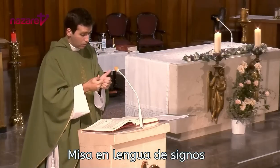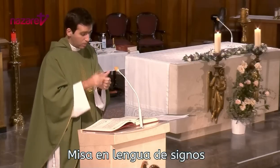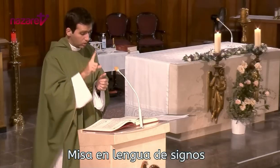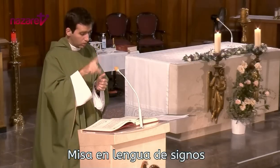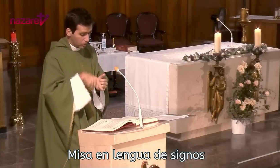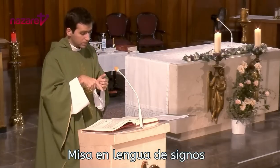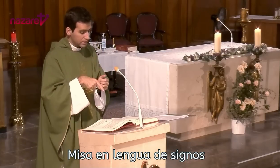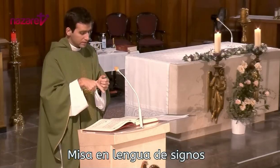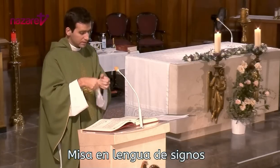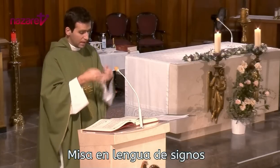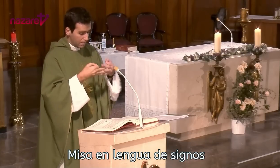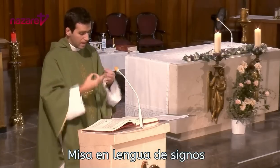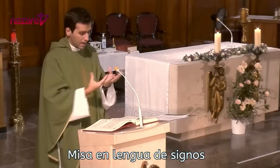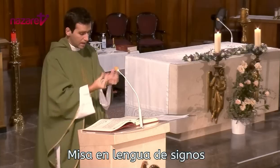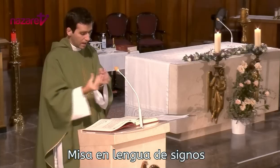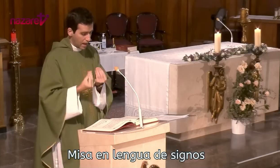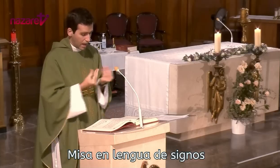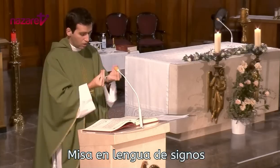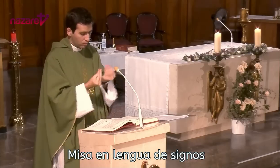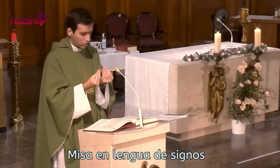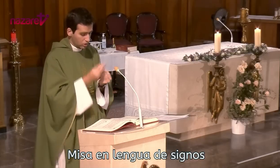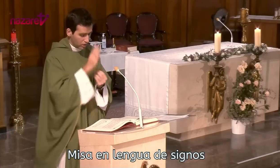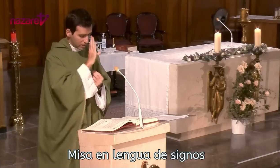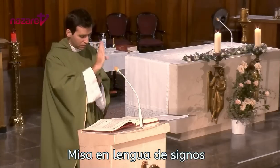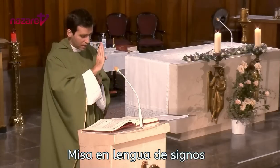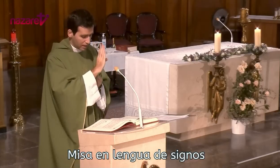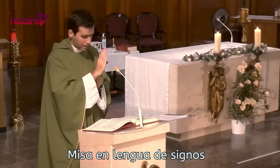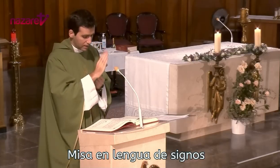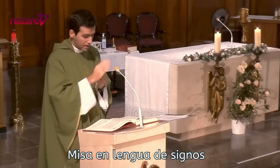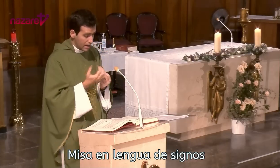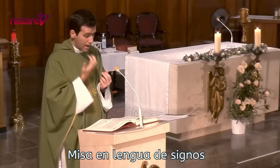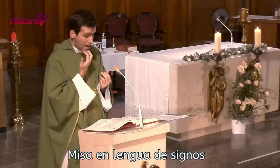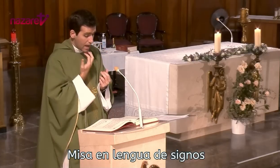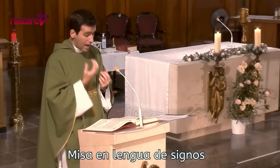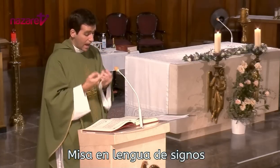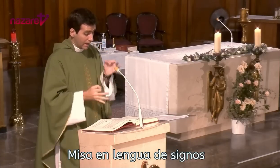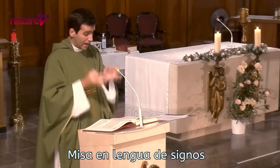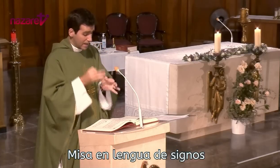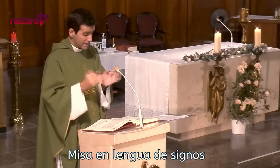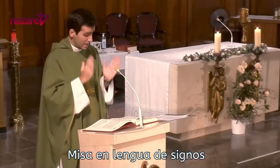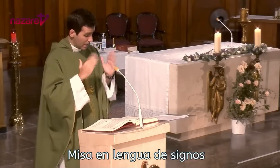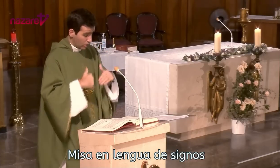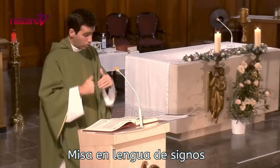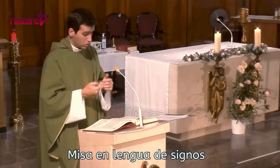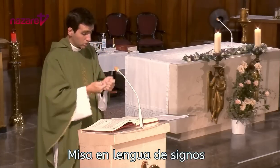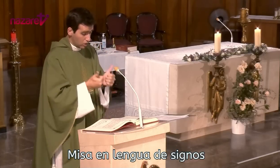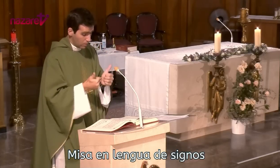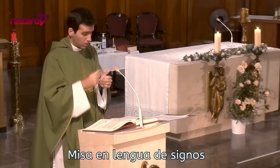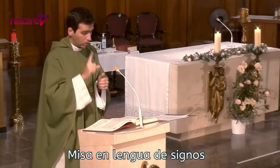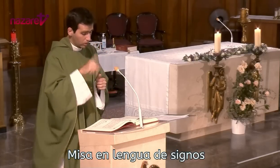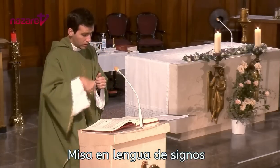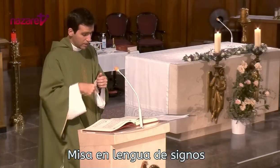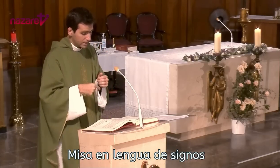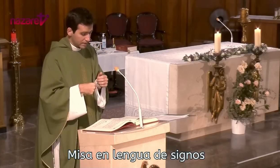poco, también en lo mucho es fiel. El que es injusto en lo poco,